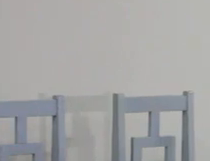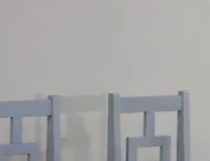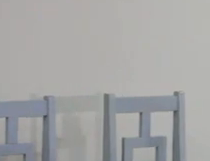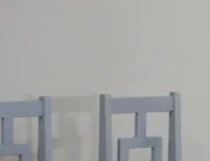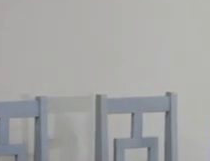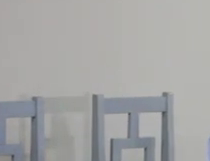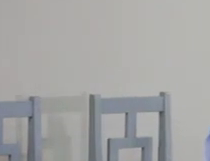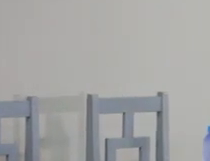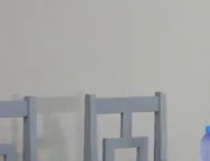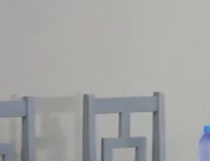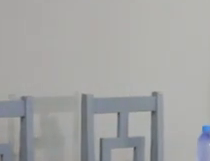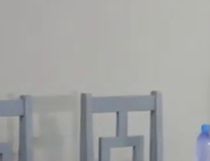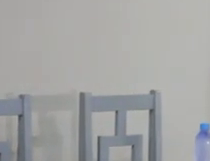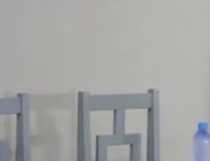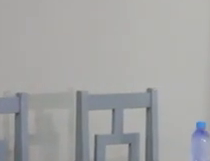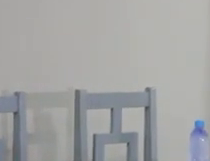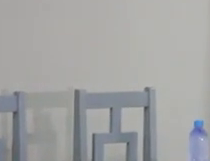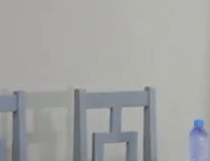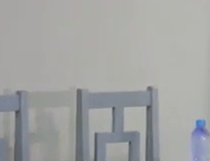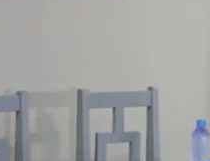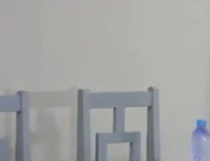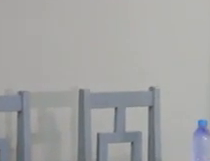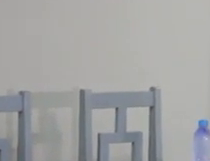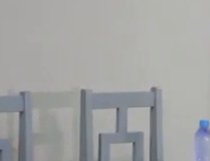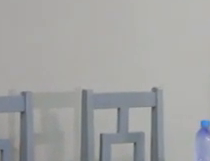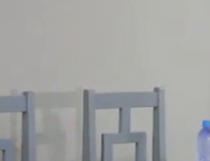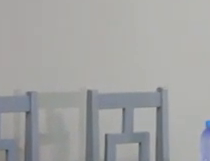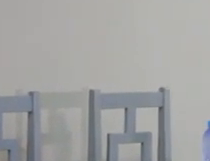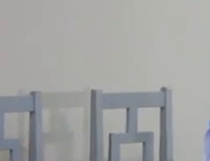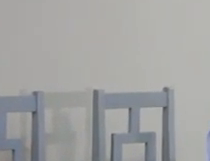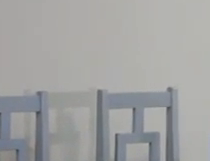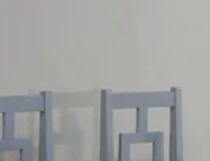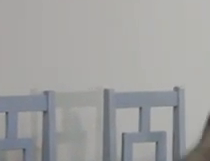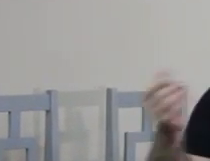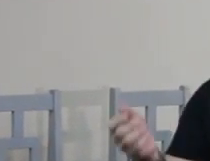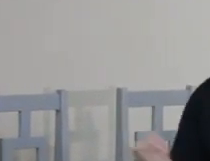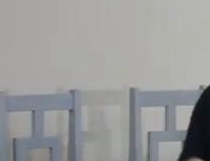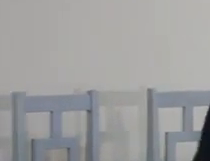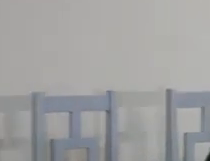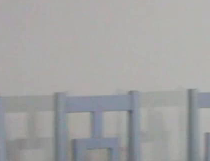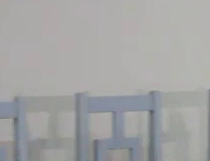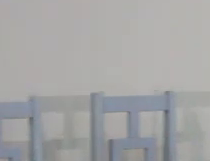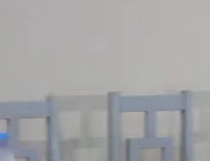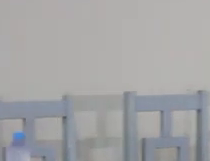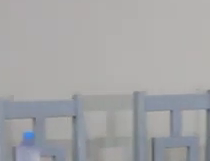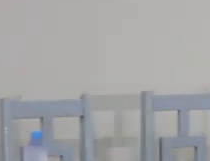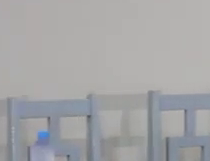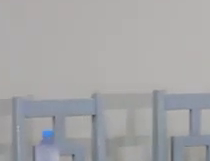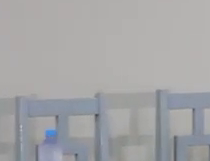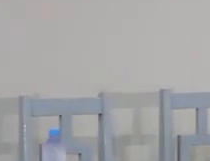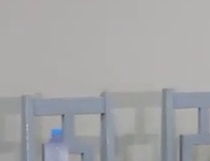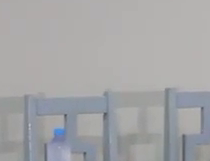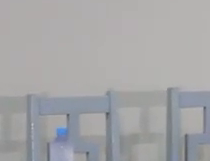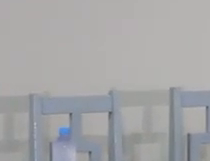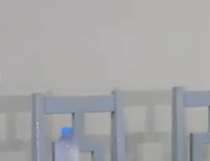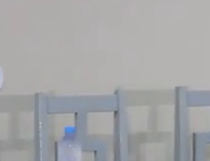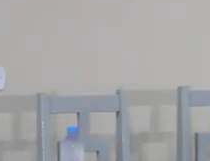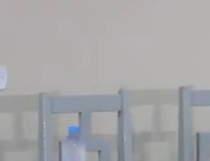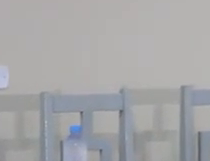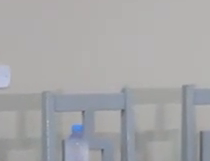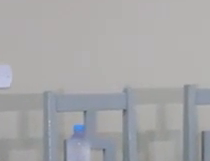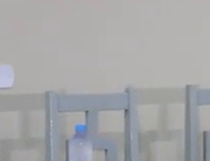tombamento deste imóvel, vamos supor, que tem que ter um excepcional